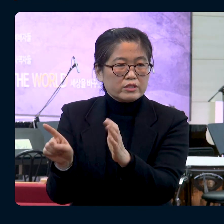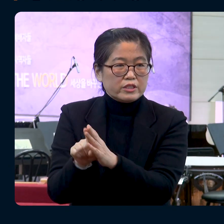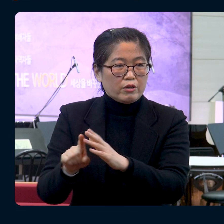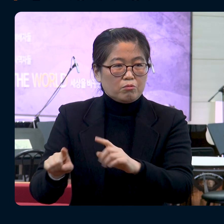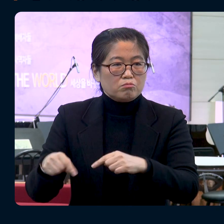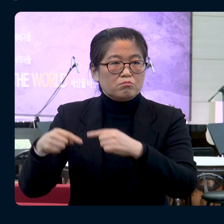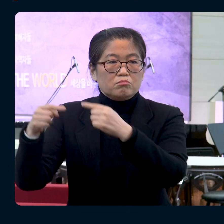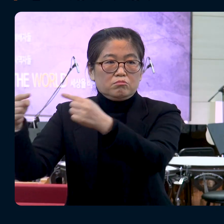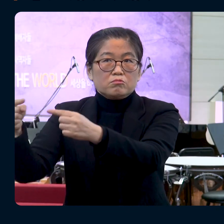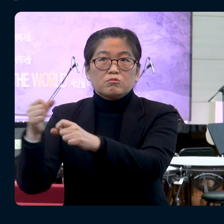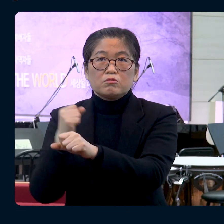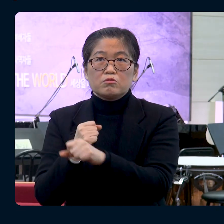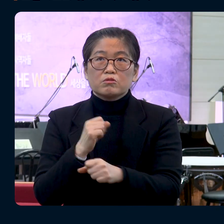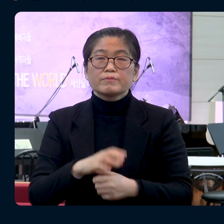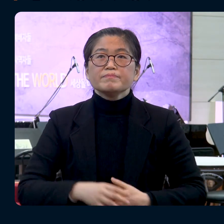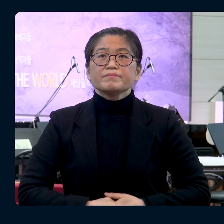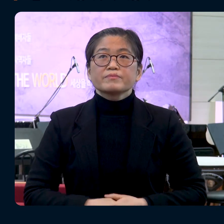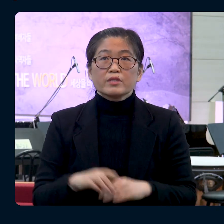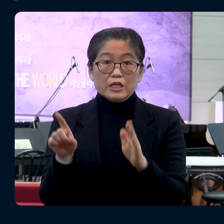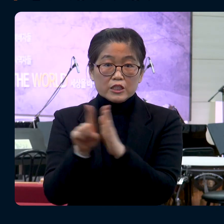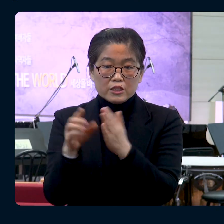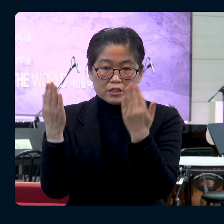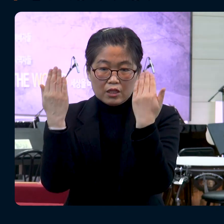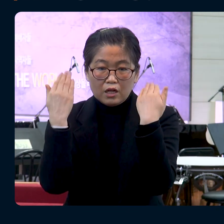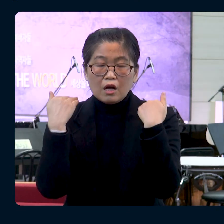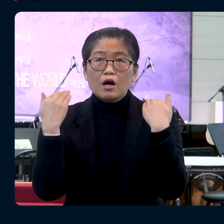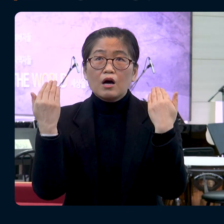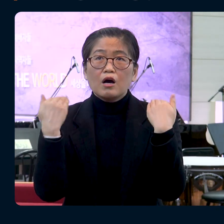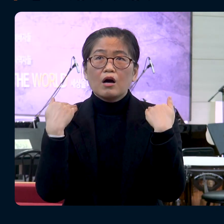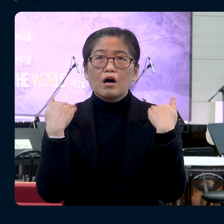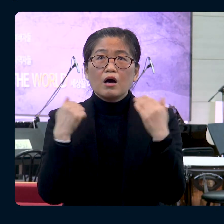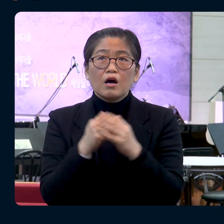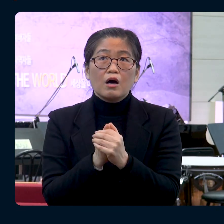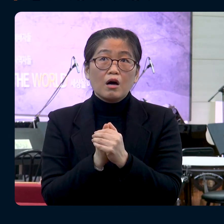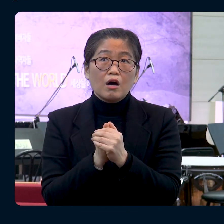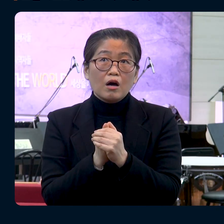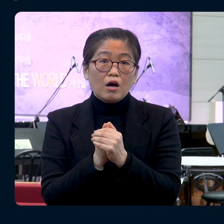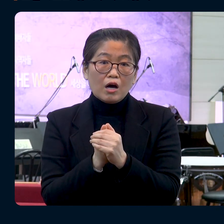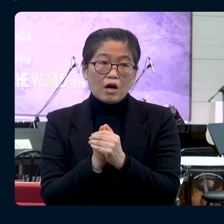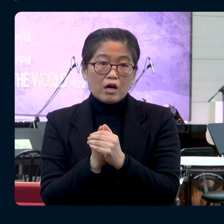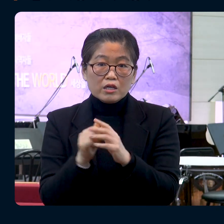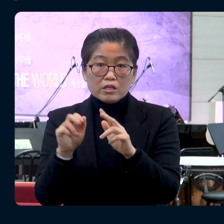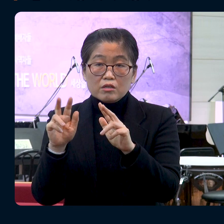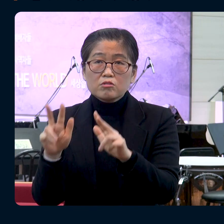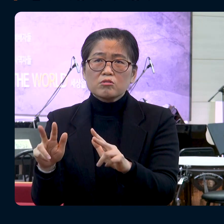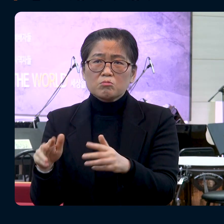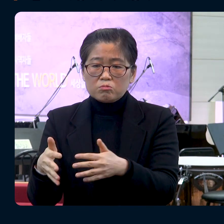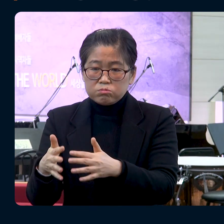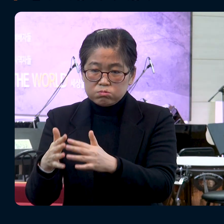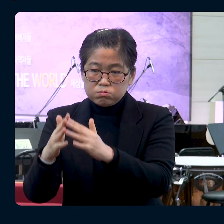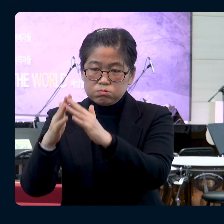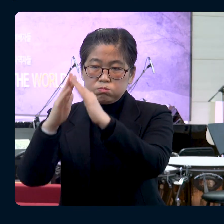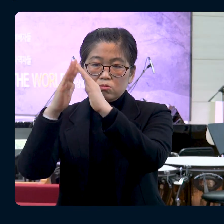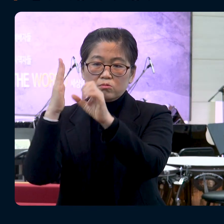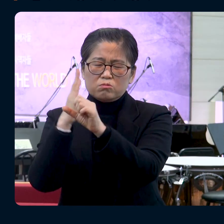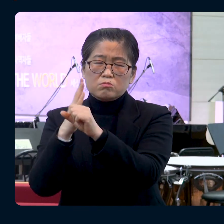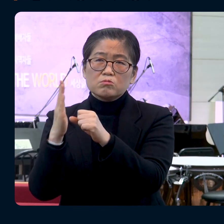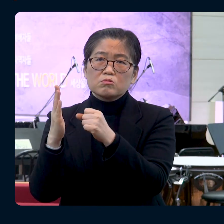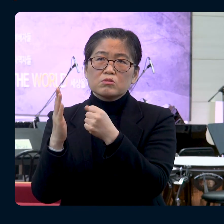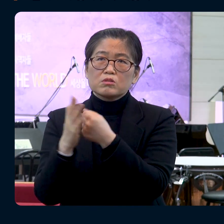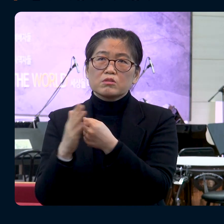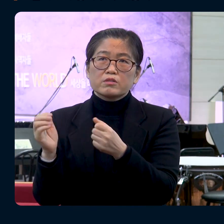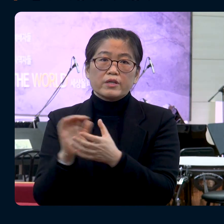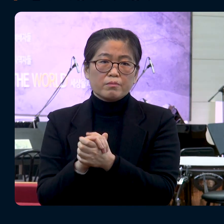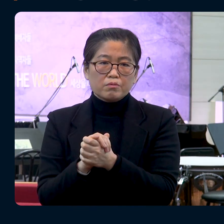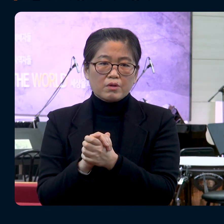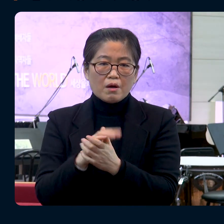입학생으로 보낸 거예요. 사실 그때 그 후아레스 그 신학교가 조금 환경이 안 좋았어요. 아직 막 지었지만 다 되지